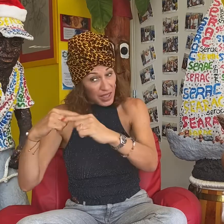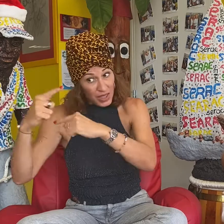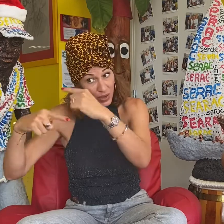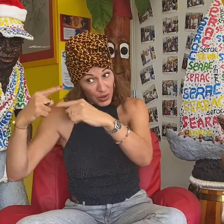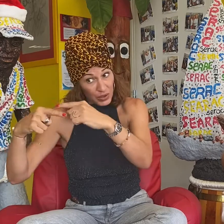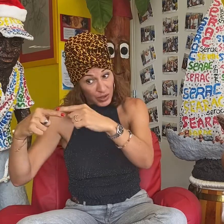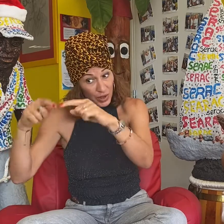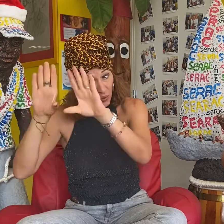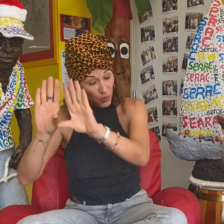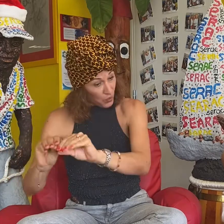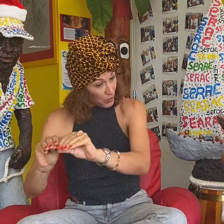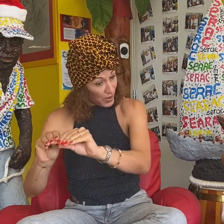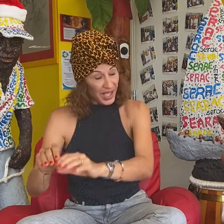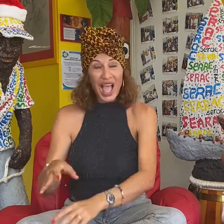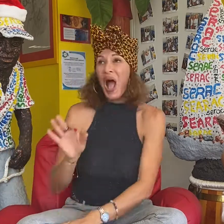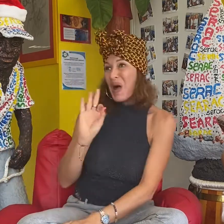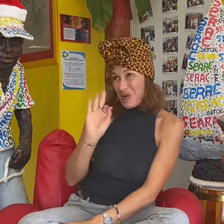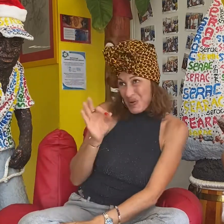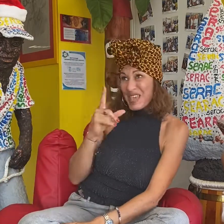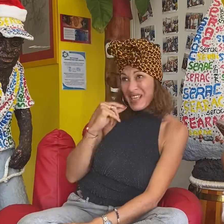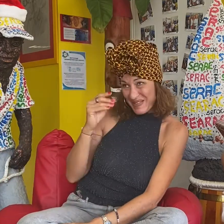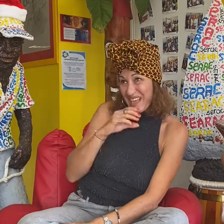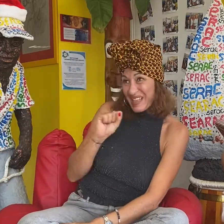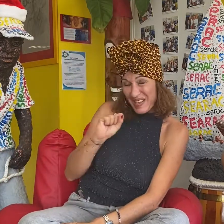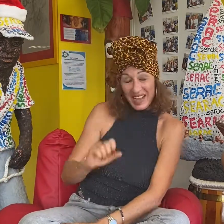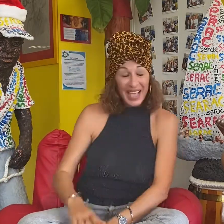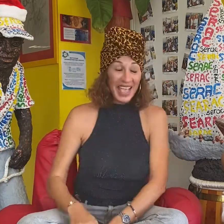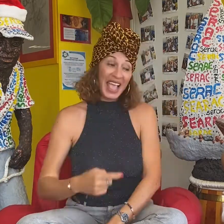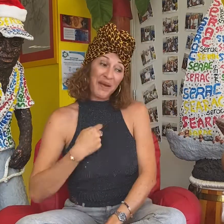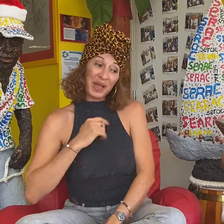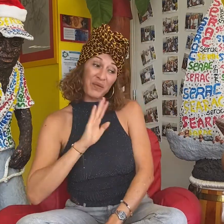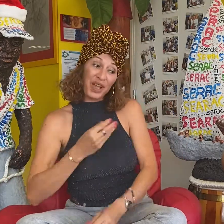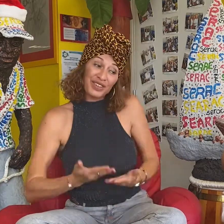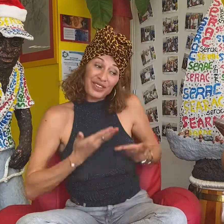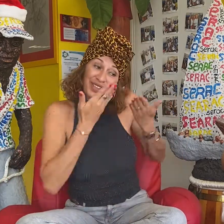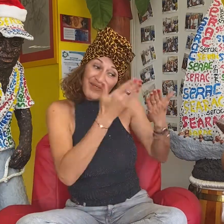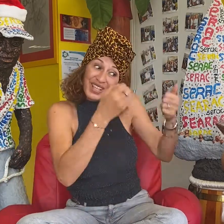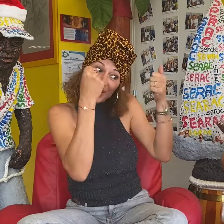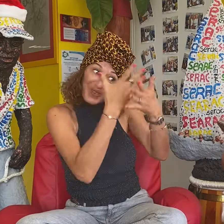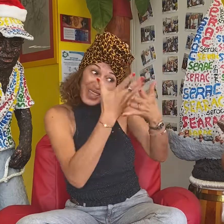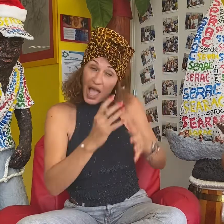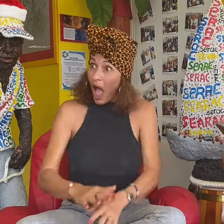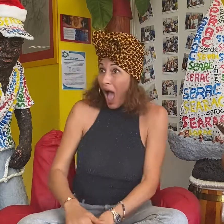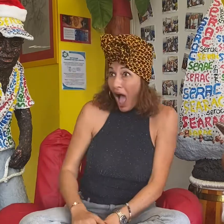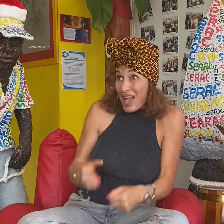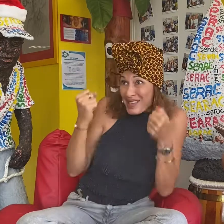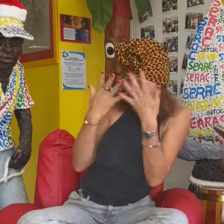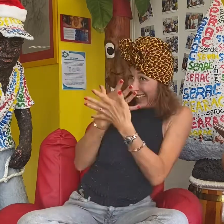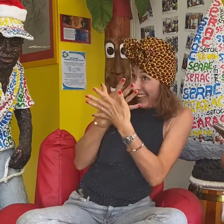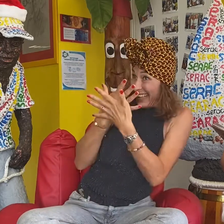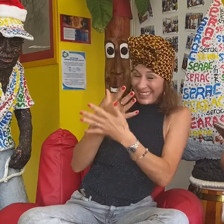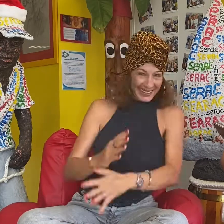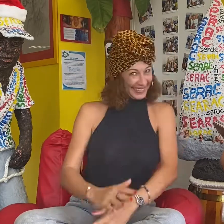Noël. Après, je t'apporterai une surprise. Une surprise?